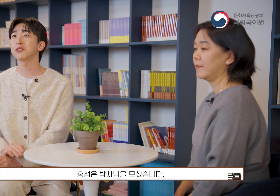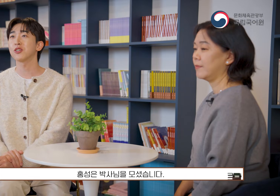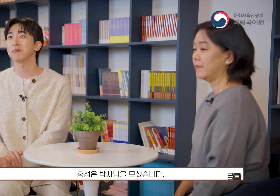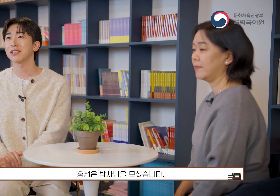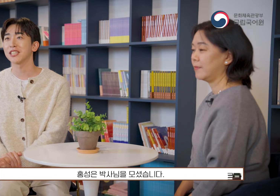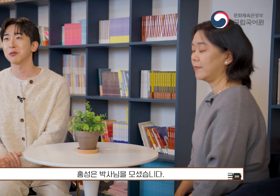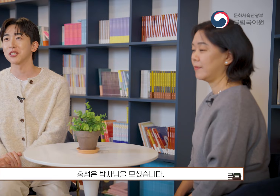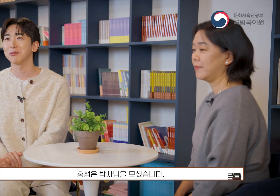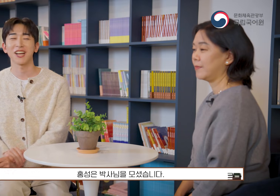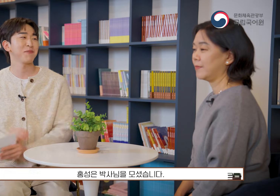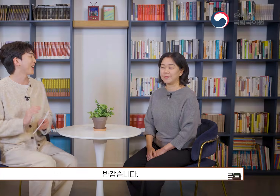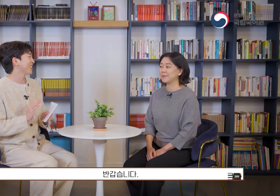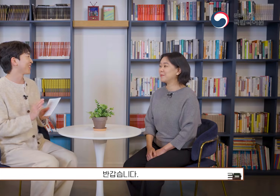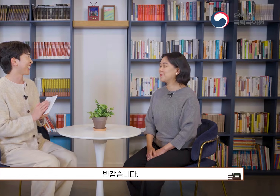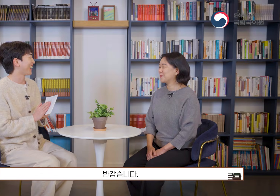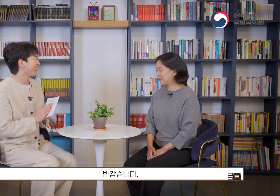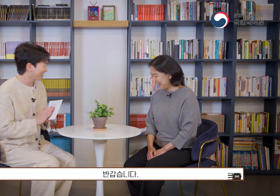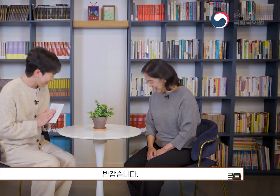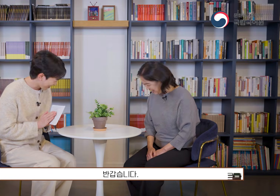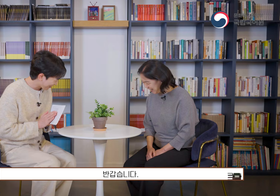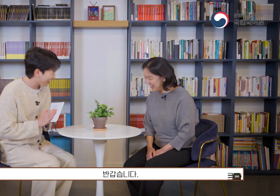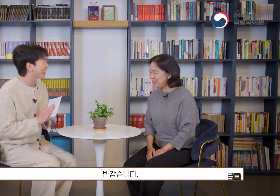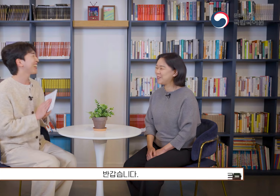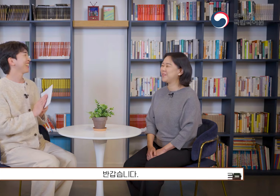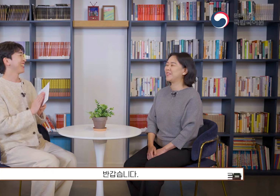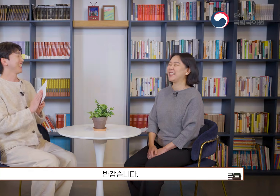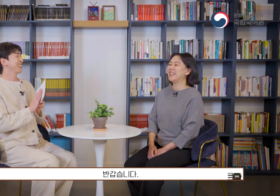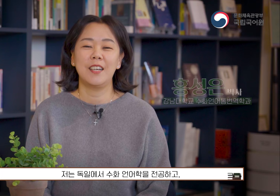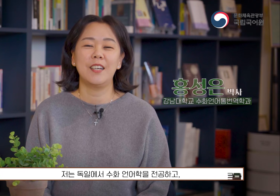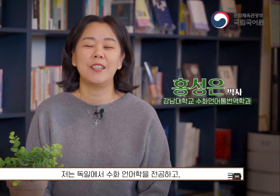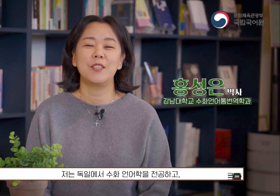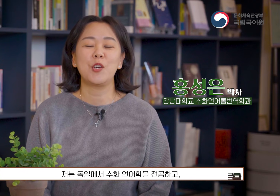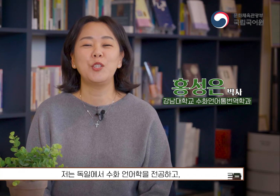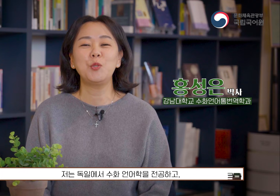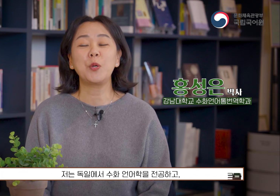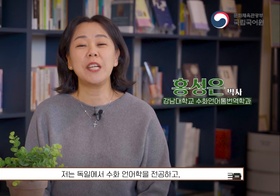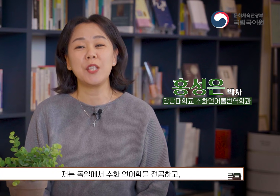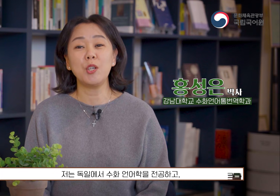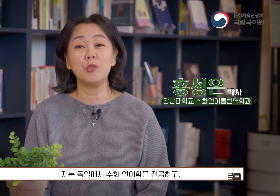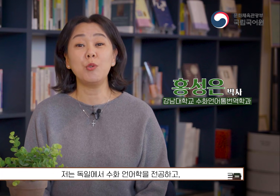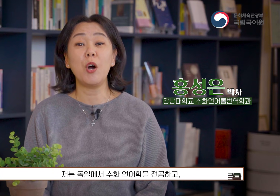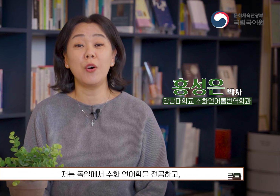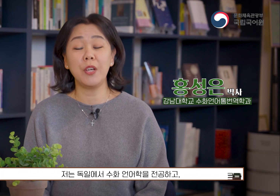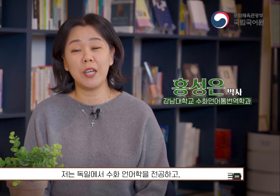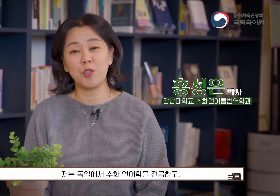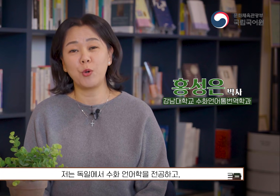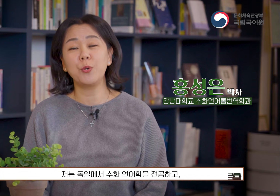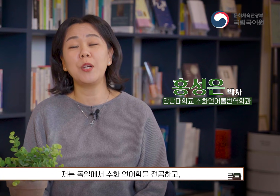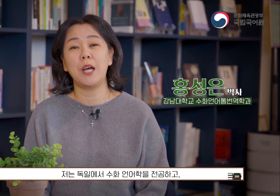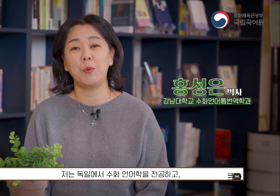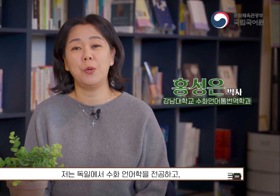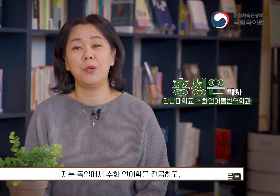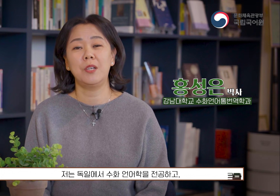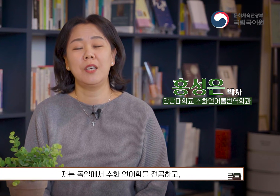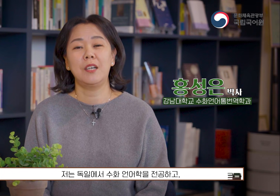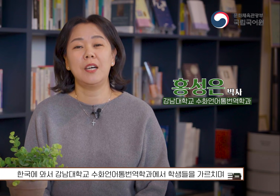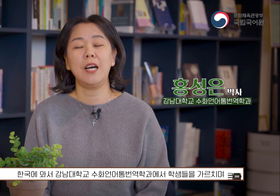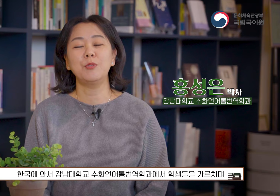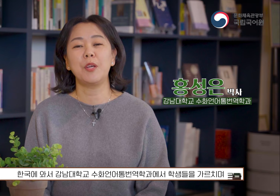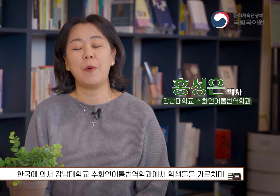홍성원 박사님 모셨습니다. 반갑습니다. 안녕하세요. 반갑습니다. 저는 독일에서 수어 언어학 전공을 하고 한국에